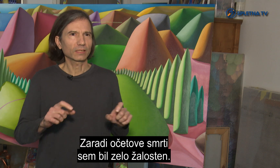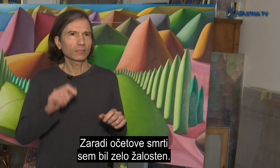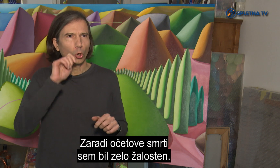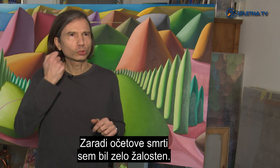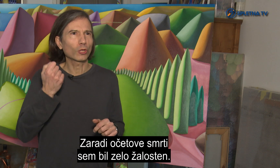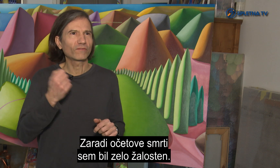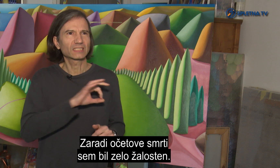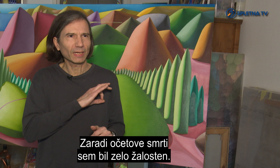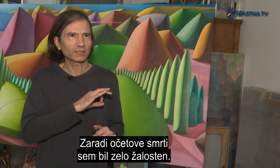Zaradi oživele smrti,